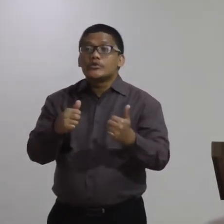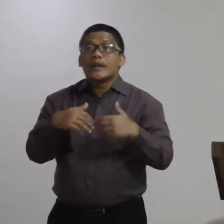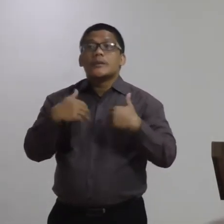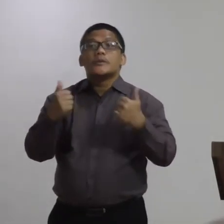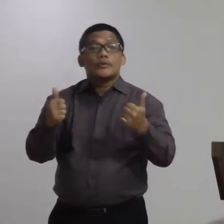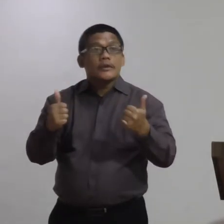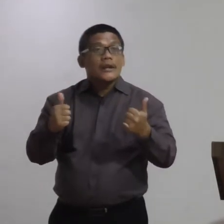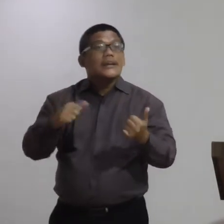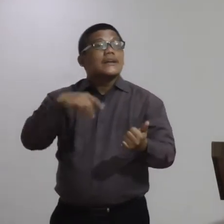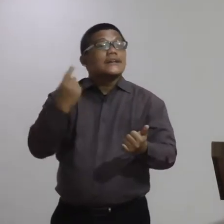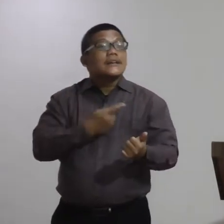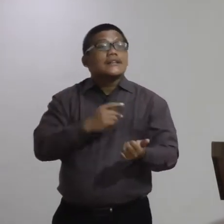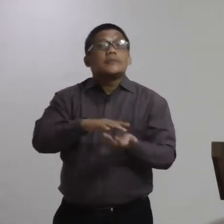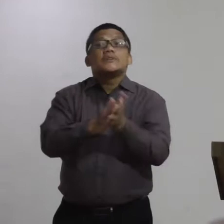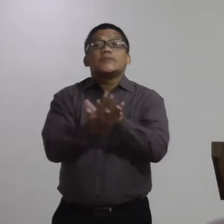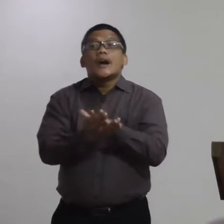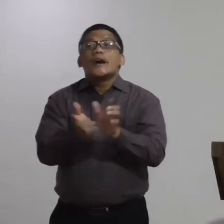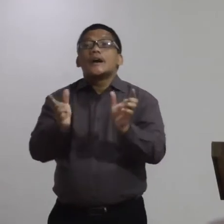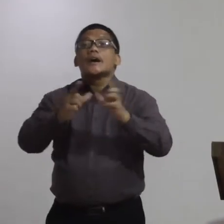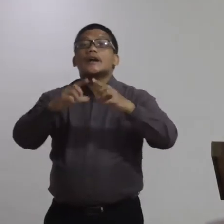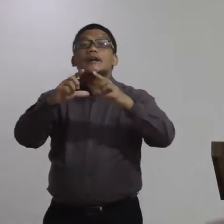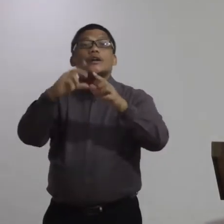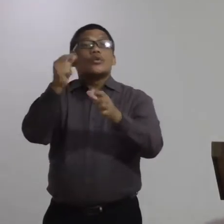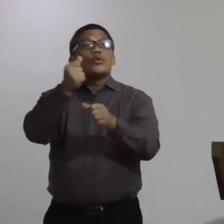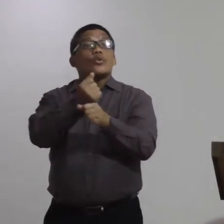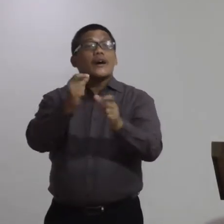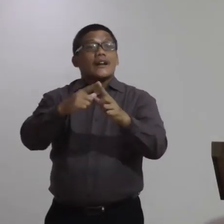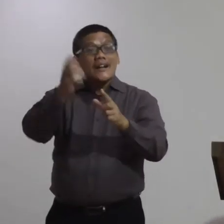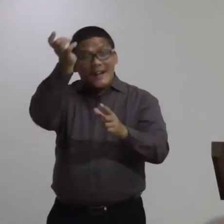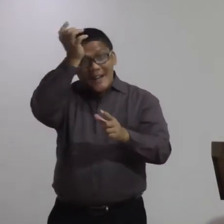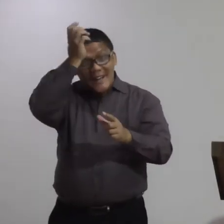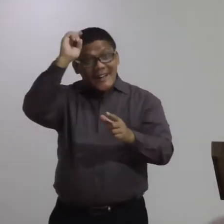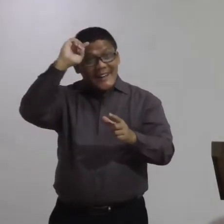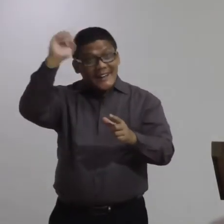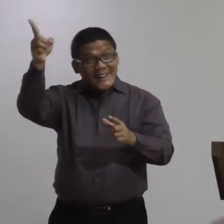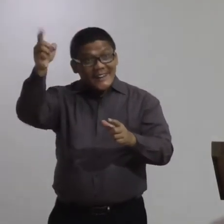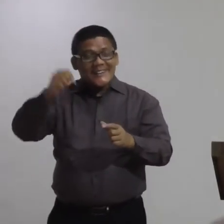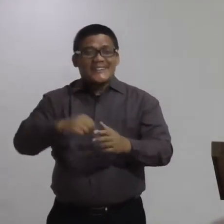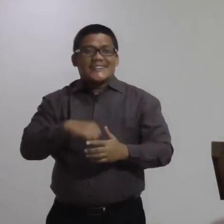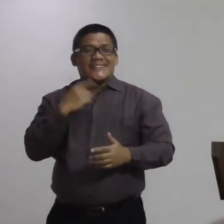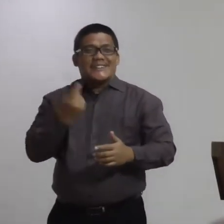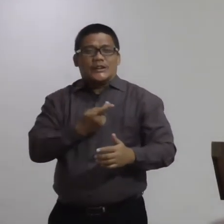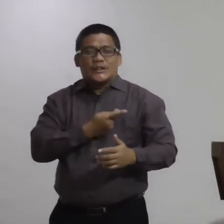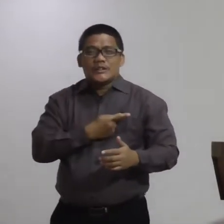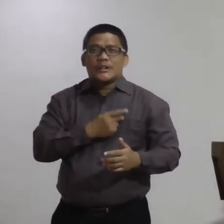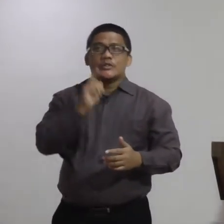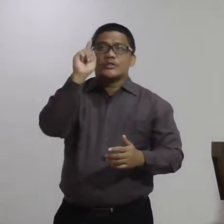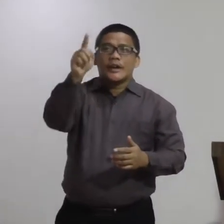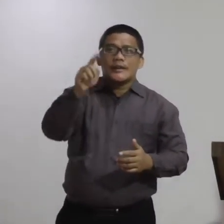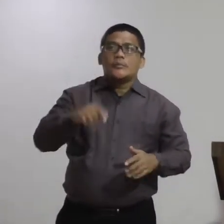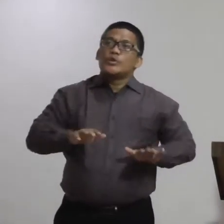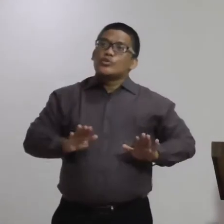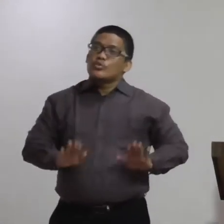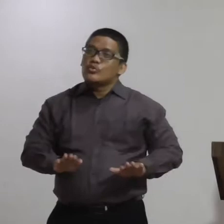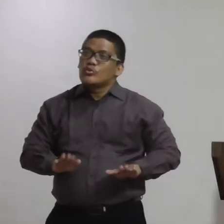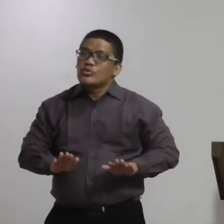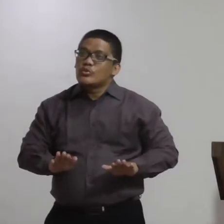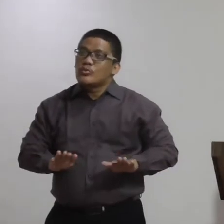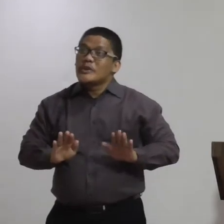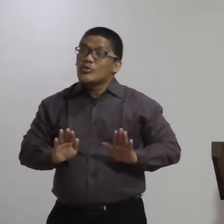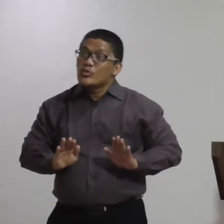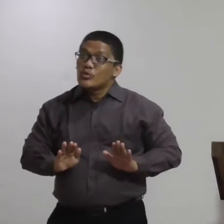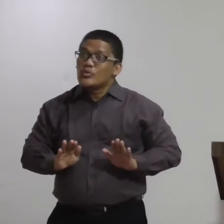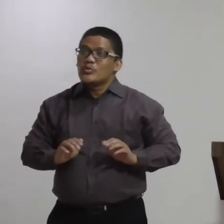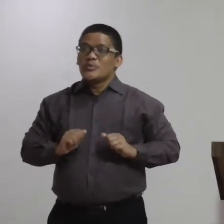warga kerajaan Allah, kerajaan sorga, dan di mana kita di sana menantikan, dikatakan di